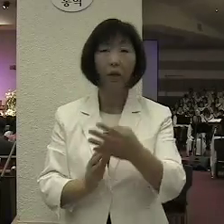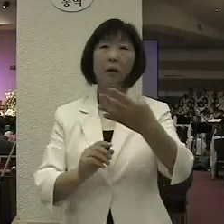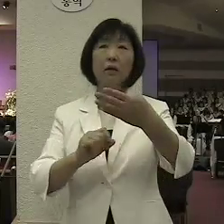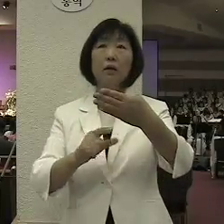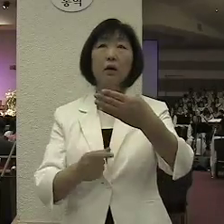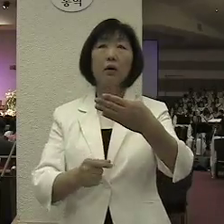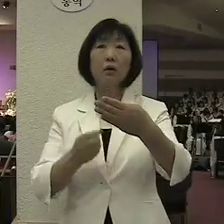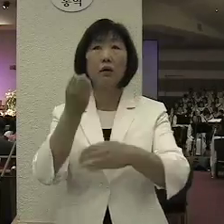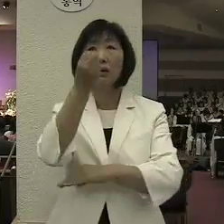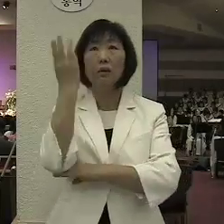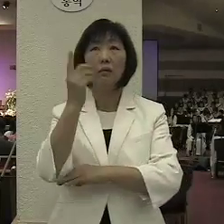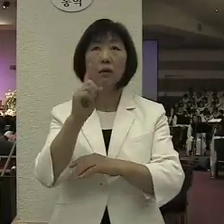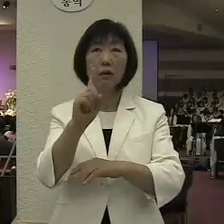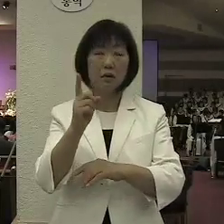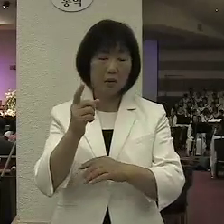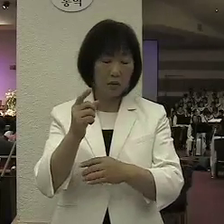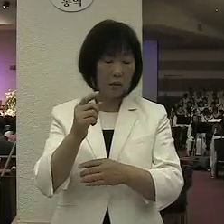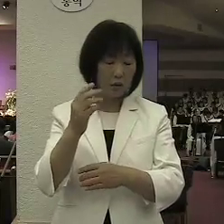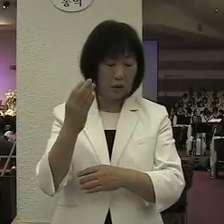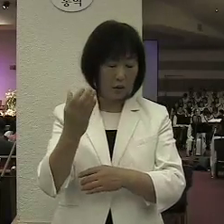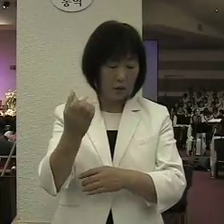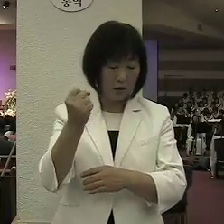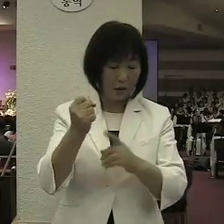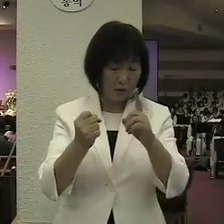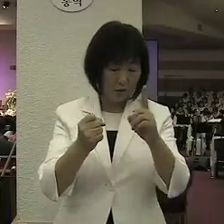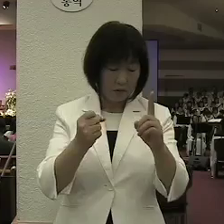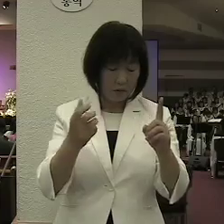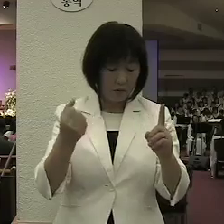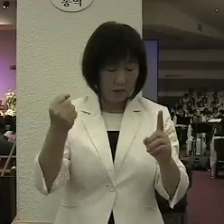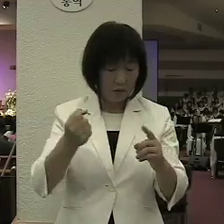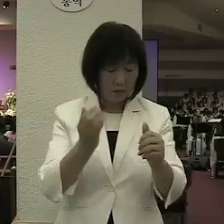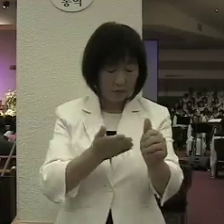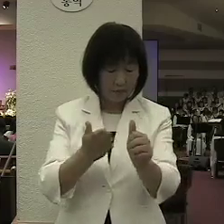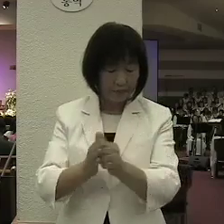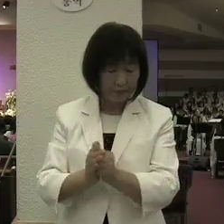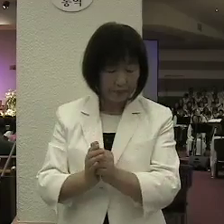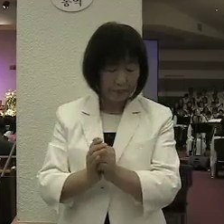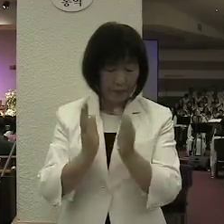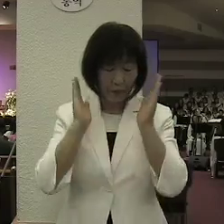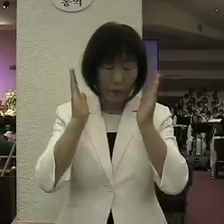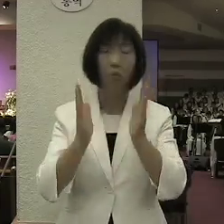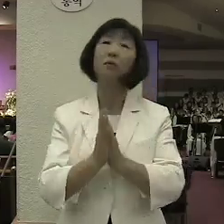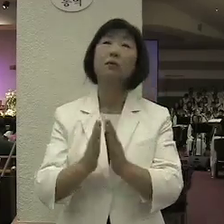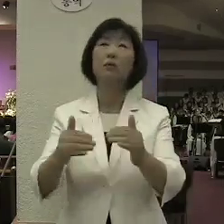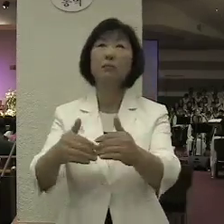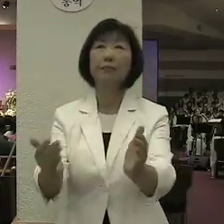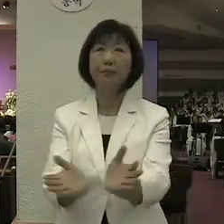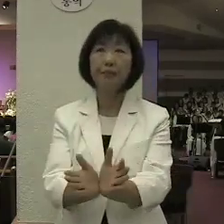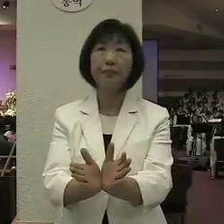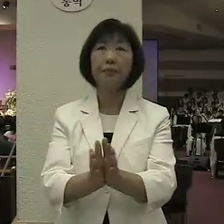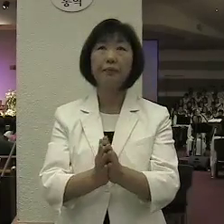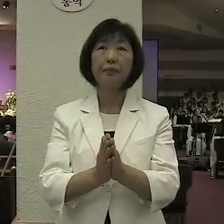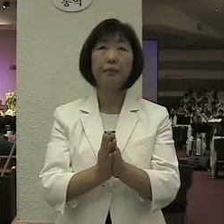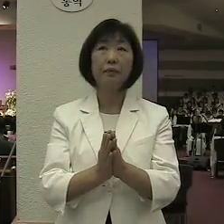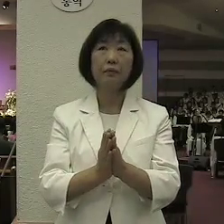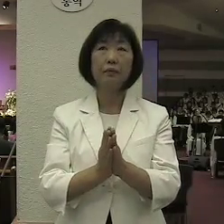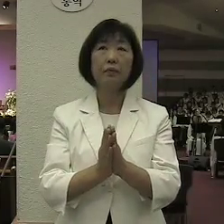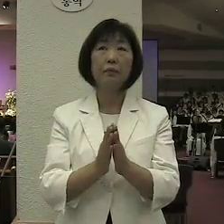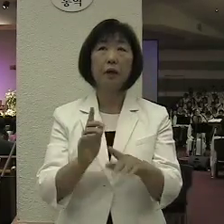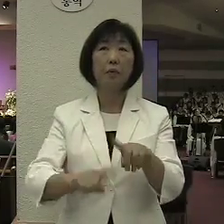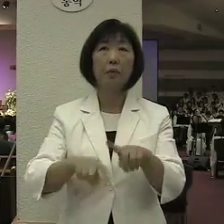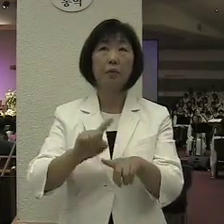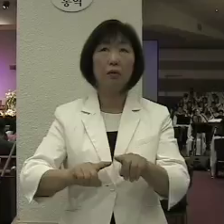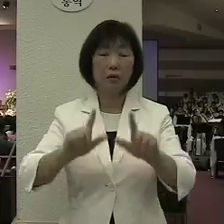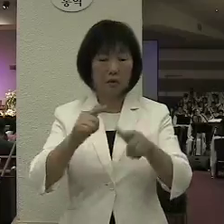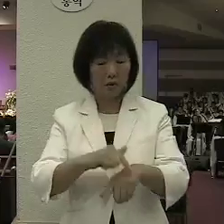영혼의 콘서트 쉐앤쉐이 콘서트가 열리게 됩니다. 우리 자녀들이 세상 음악에 몰입하지 않고 정말